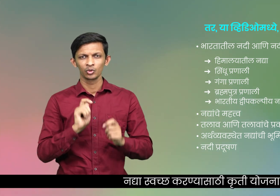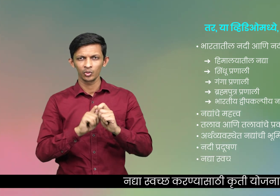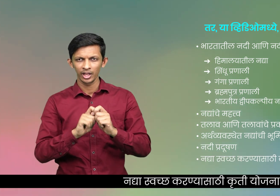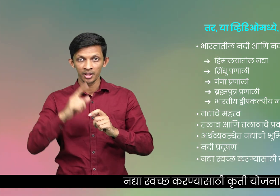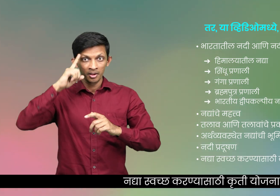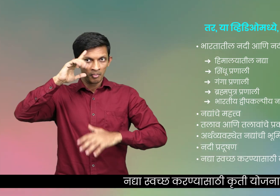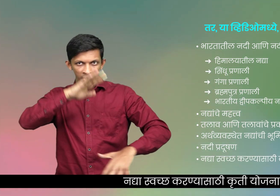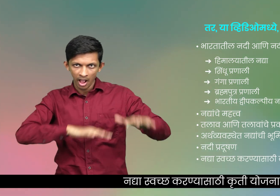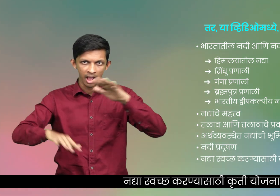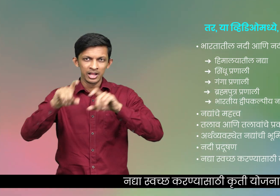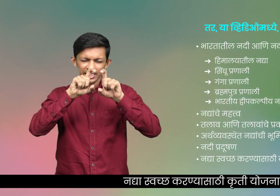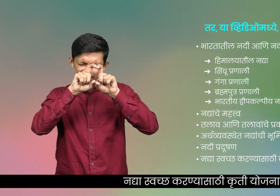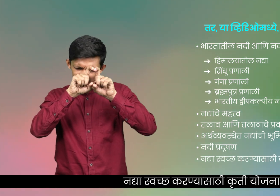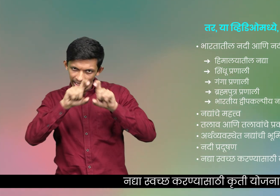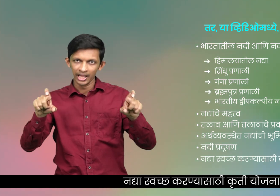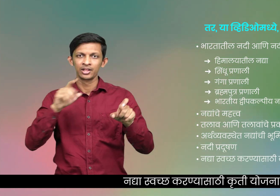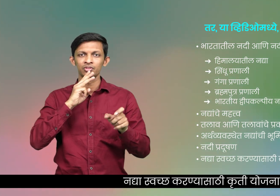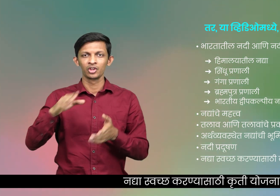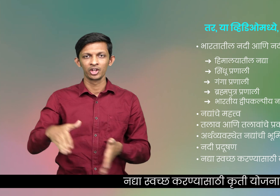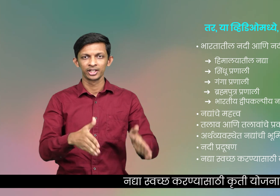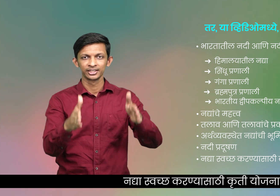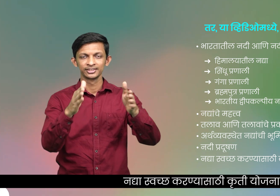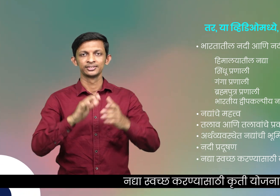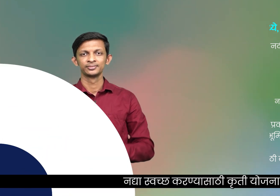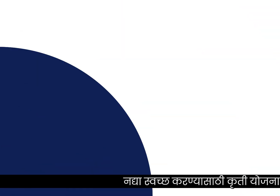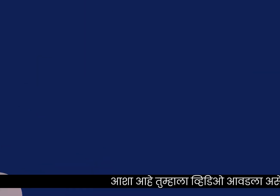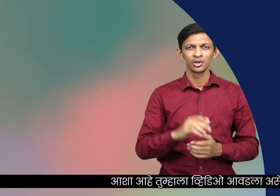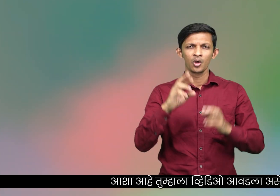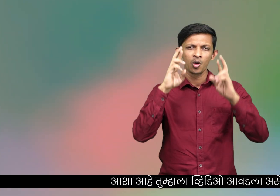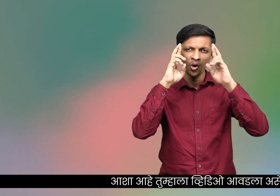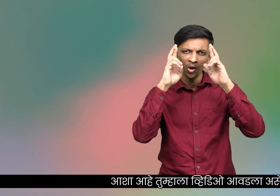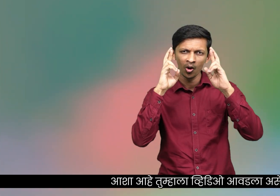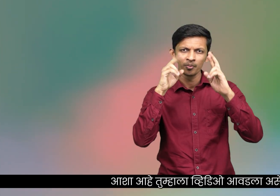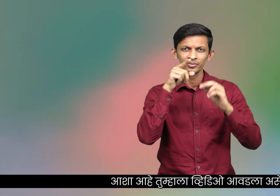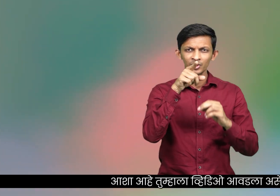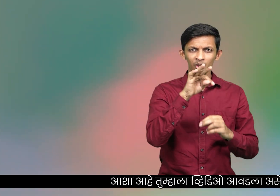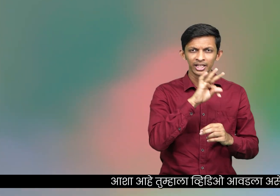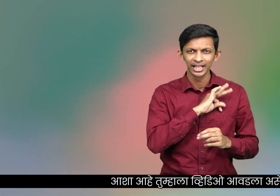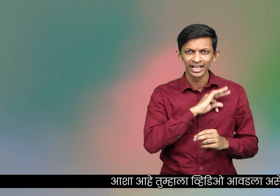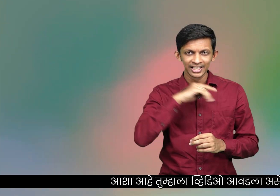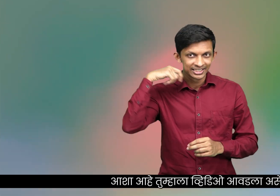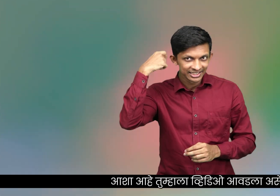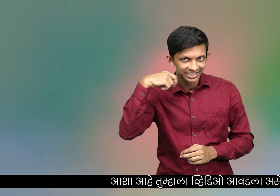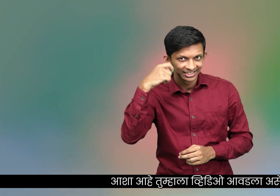नद्या स्वच्छ करण्यासाठी कृती योजना. आशा आहे तुम्हाला व्हिडिओ आवडला असेल.